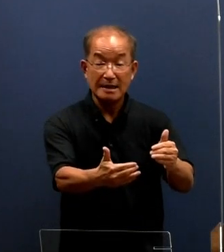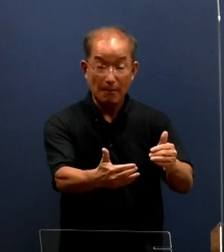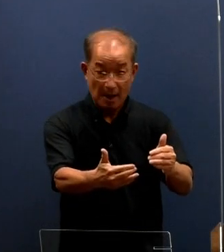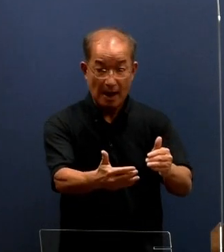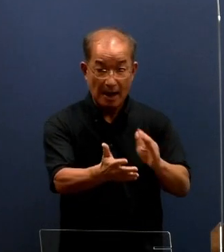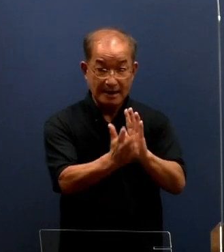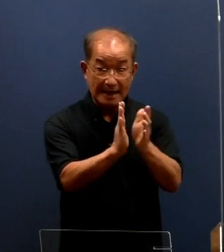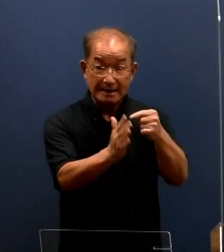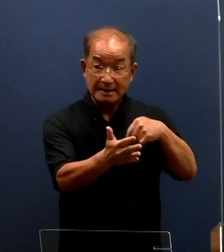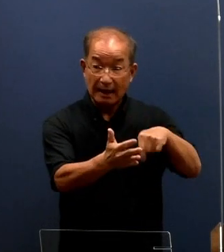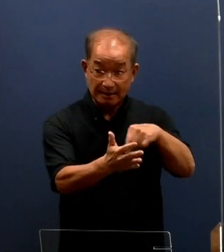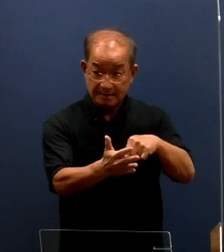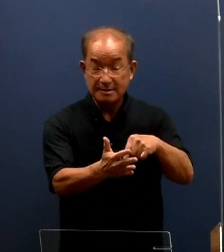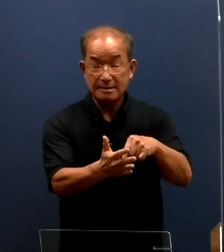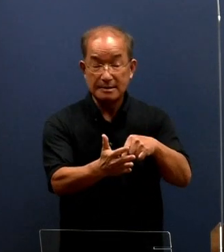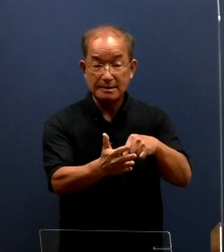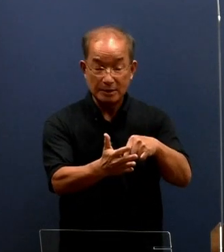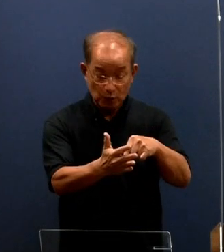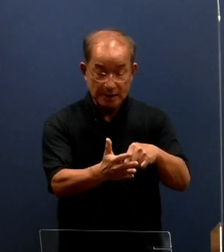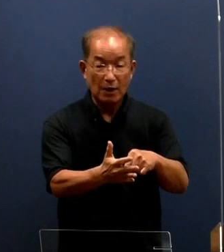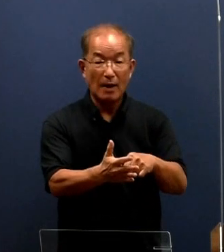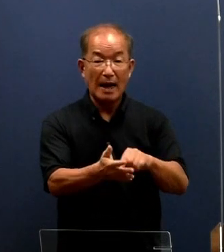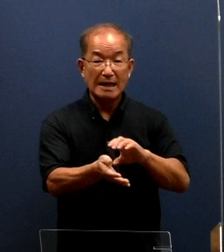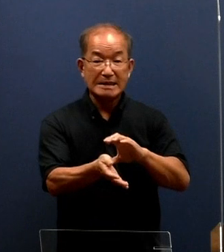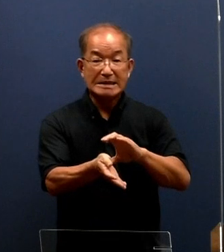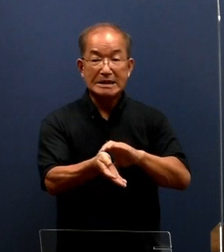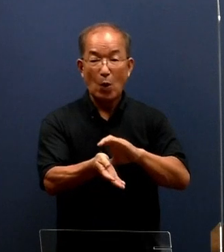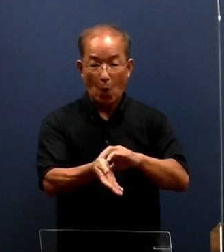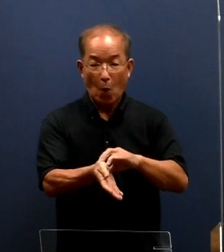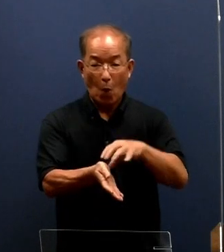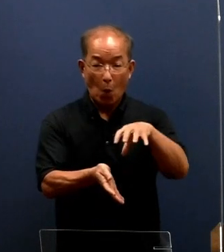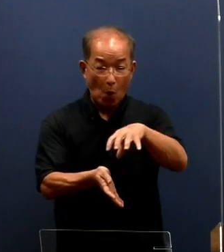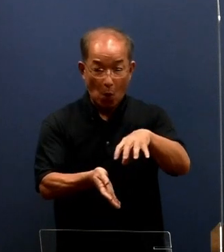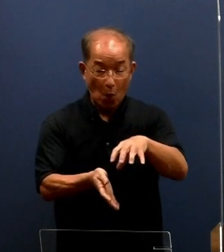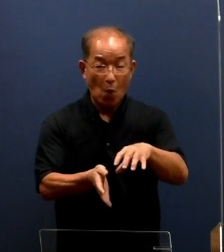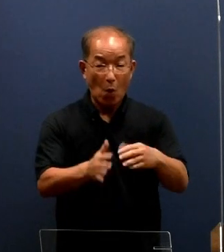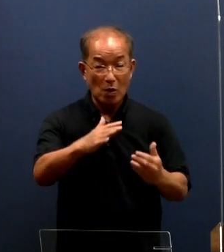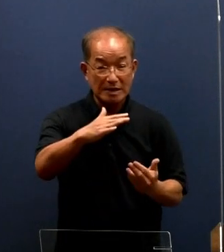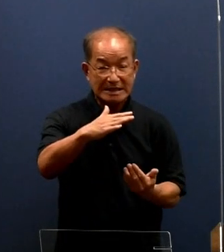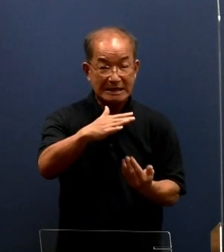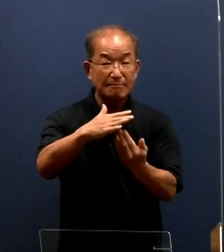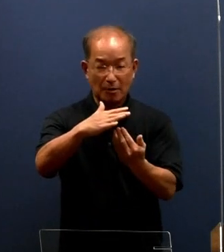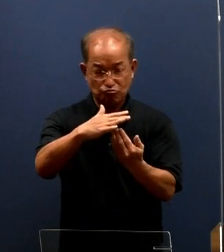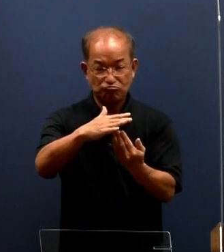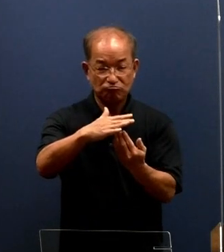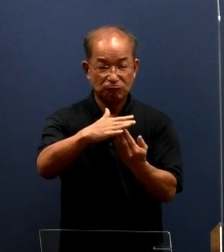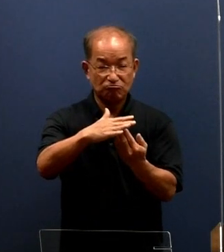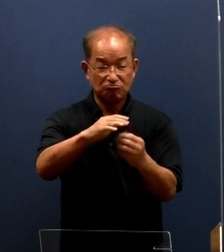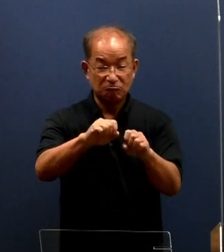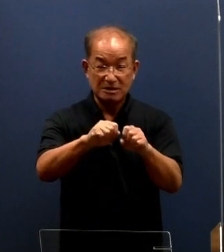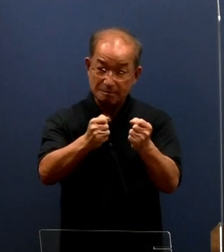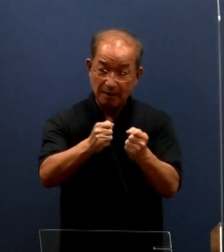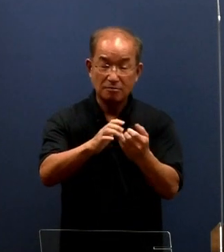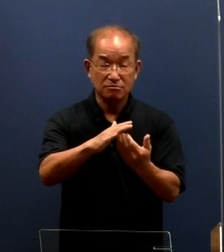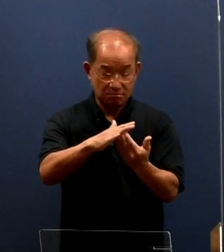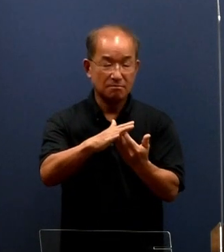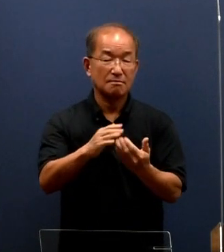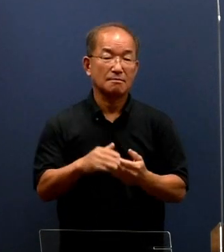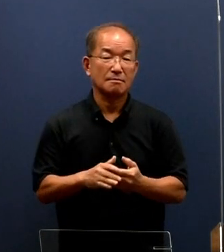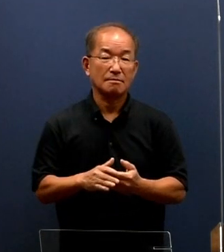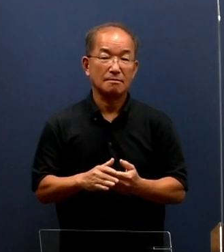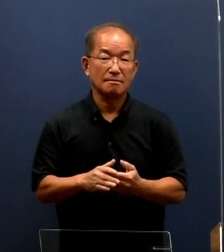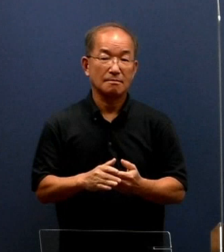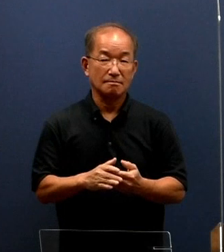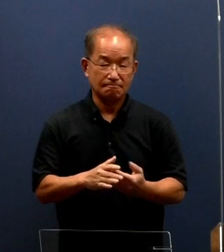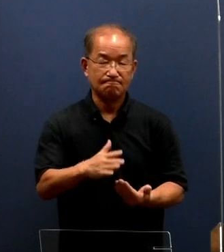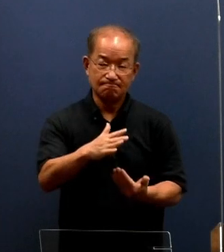島根県内においては、医療逼迫というものをなんとか、医療、逼迫というのか崩壊という